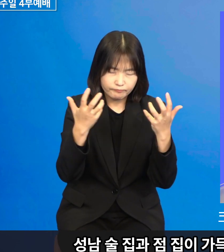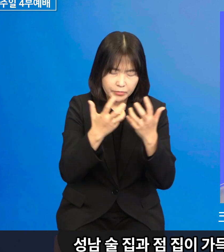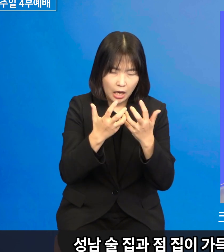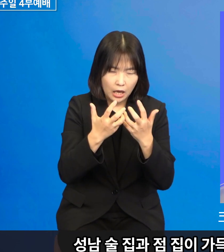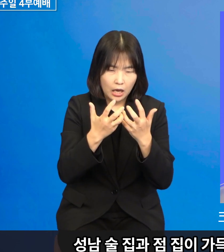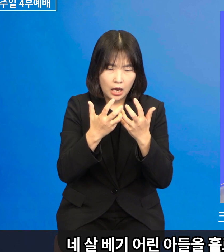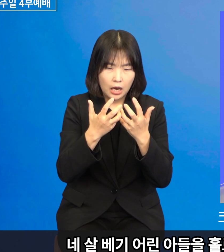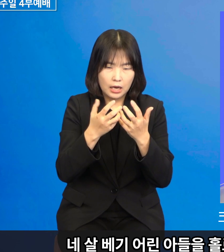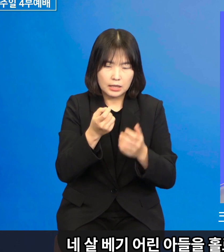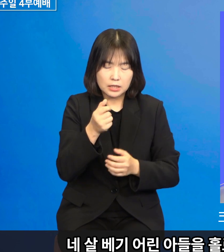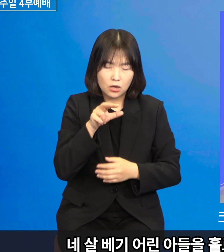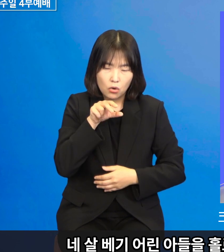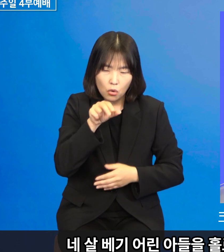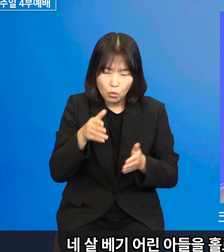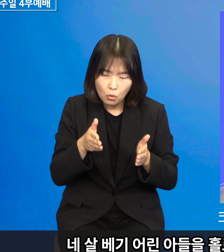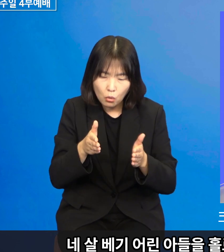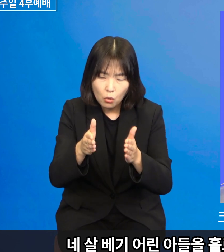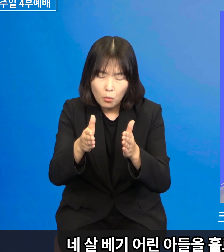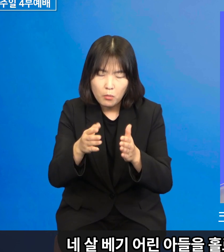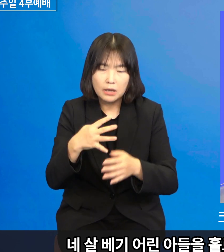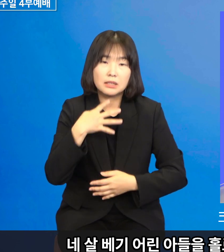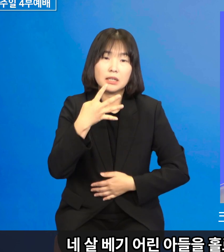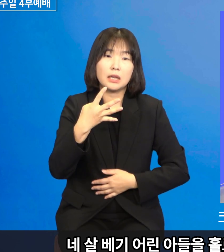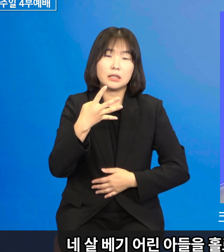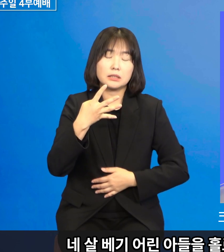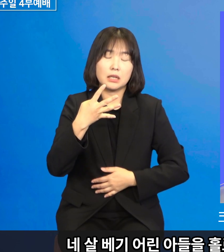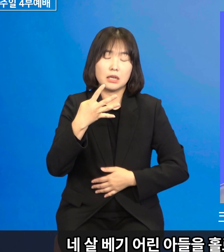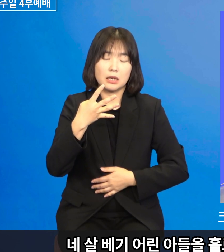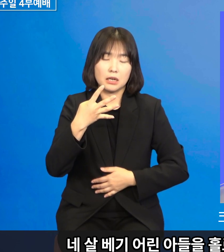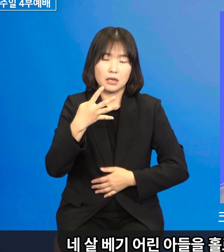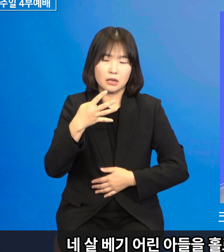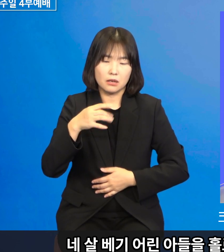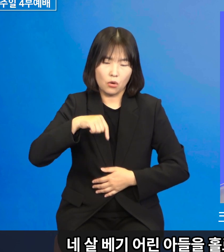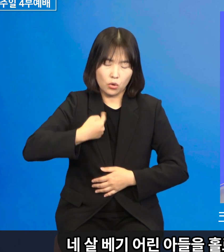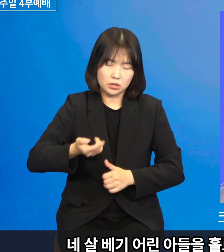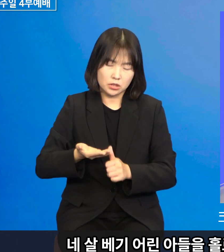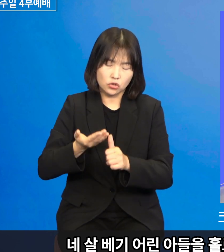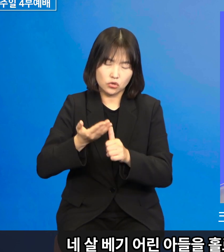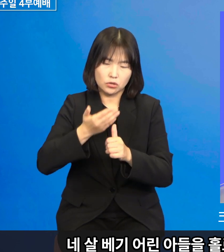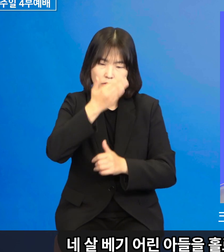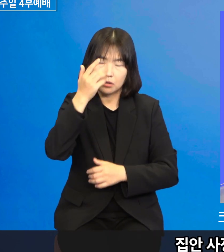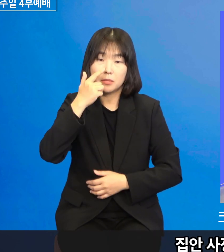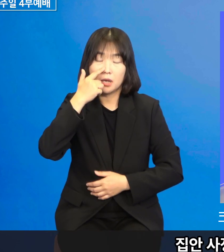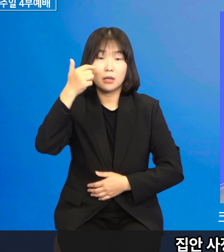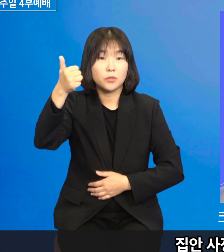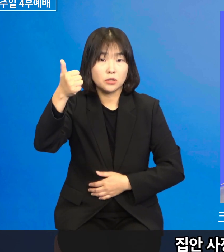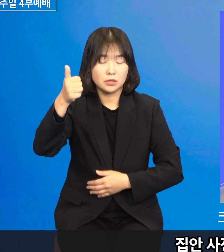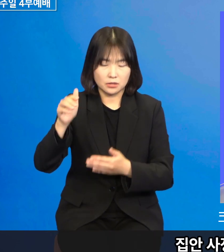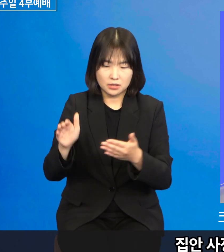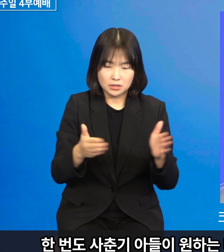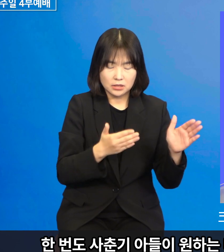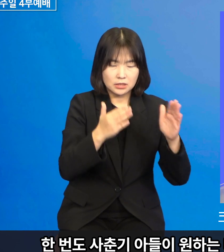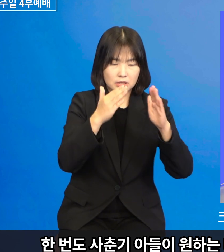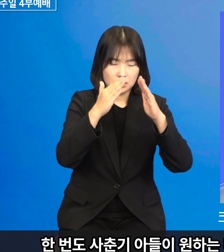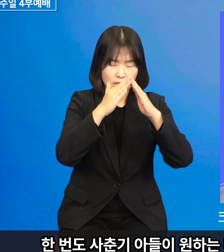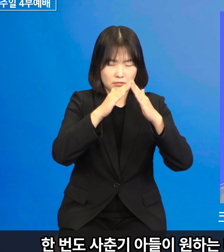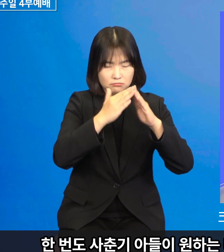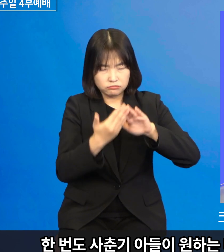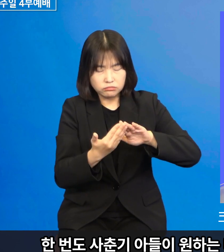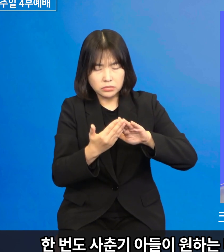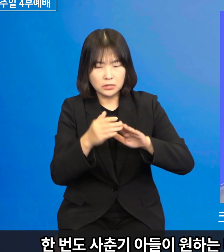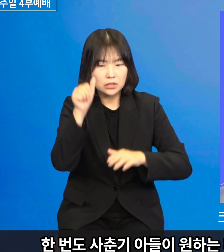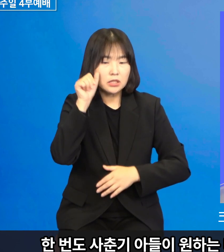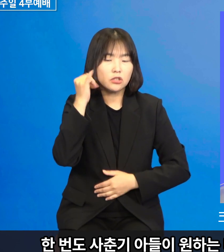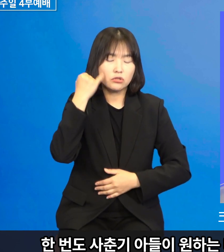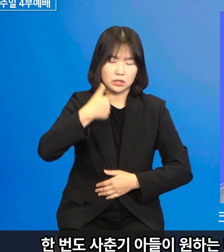작은 골목, 4살배기 어린 아들을 홀로 키우고 계셨던 젊은 아버지, 집안 사정이 어려워 한 번도 사춘기